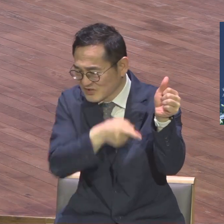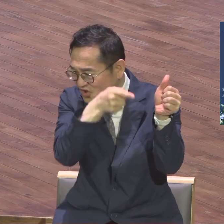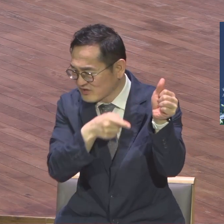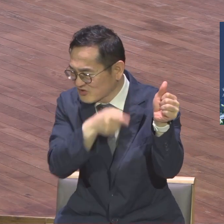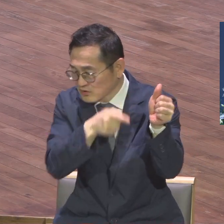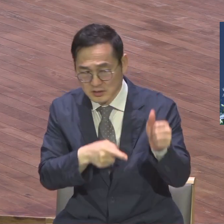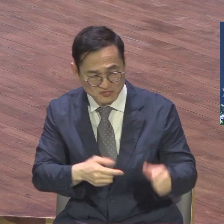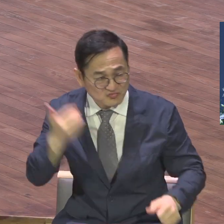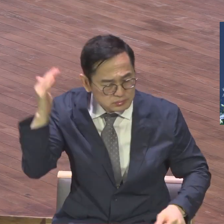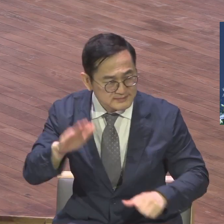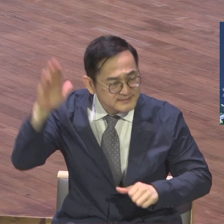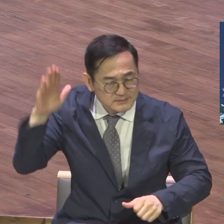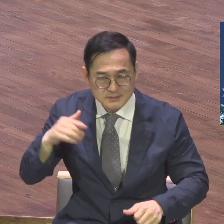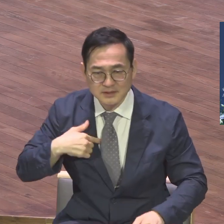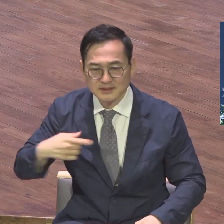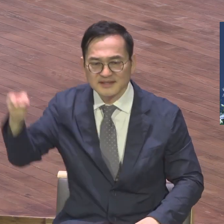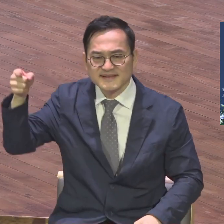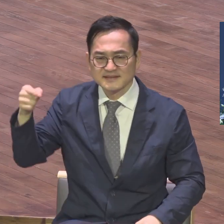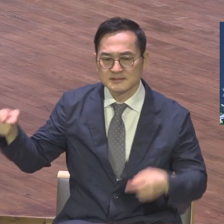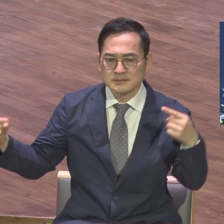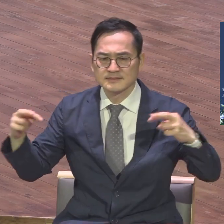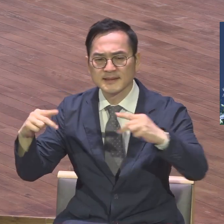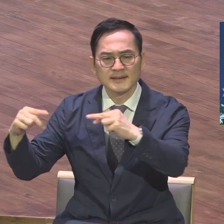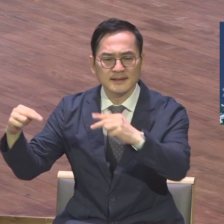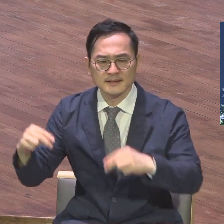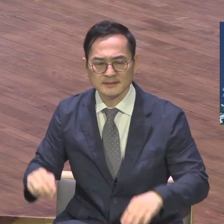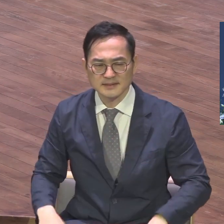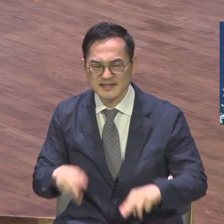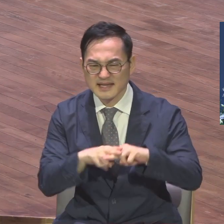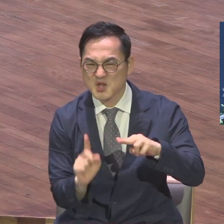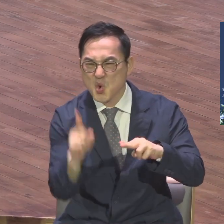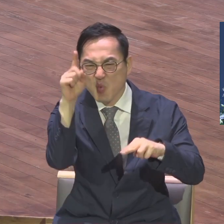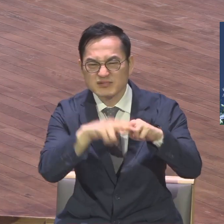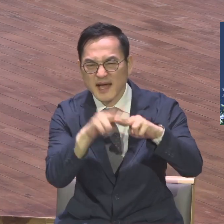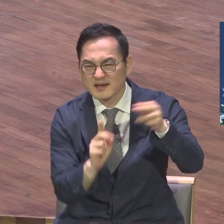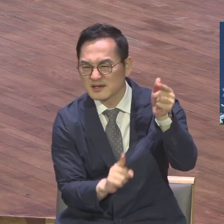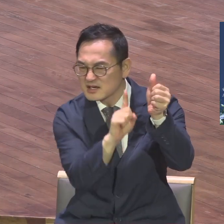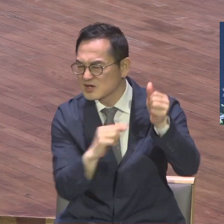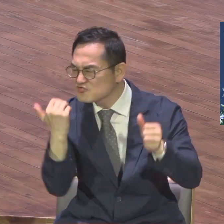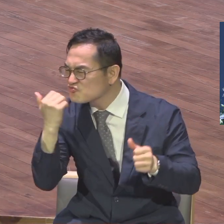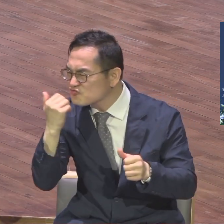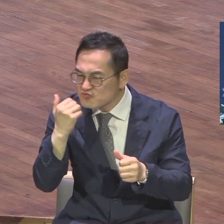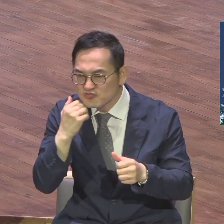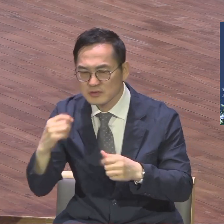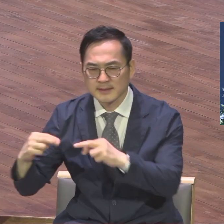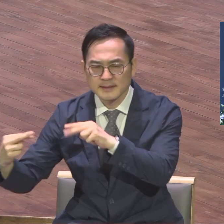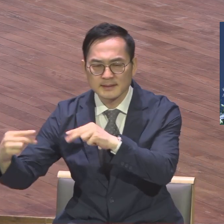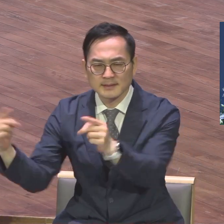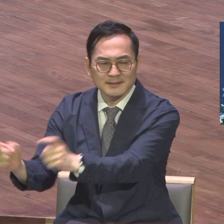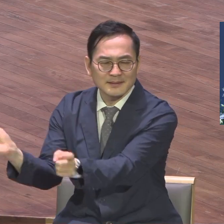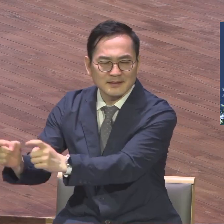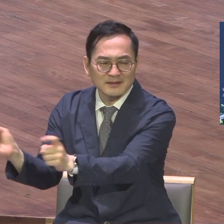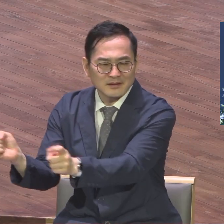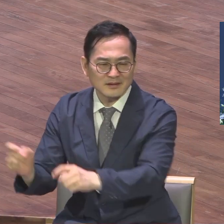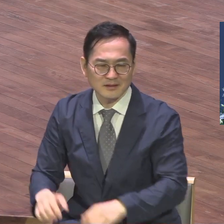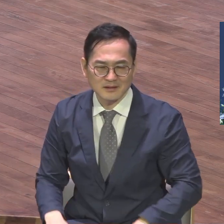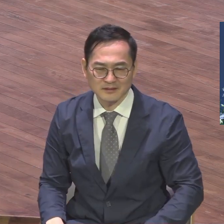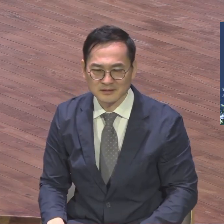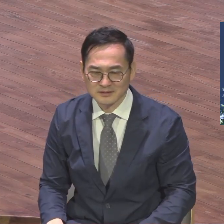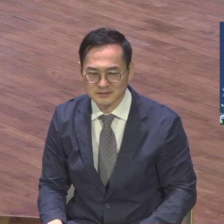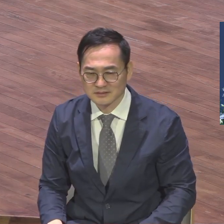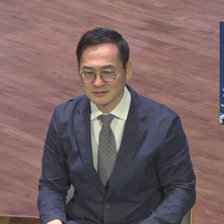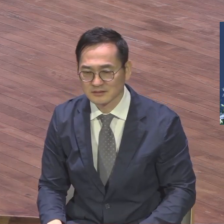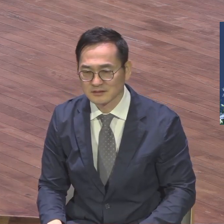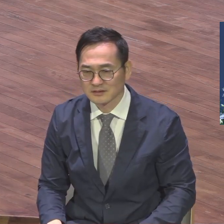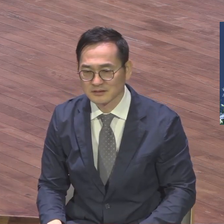우리 모두 제자들이 한 자리를 차지할 것인데 누가 제일 높은 자리 차지할 것이냐, 이것 때문에 서로